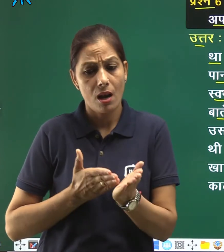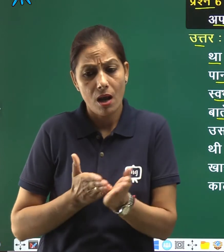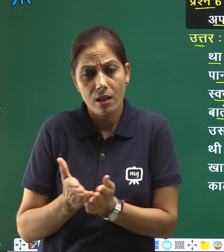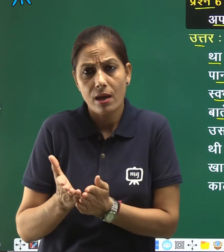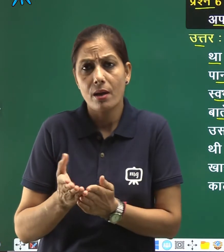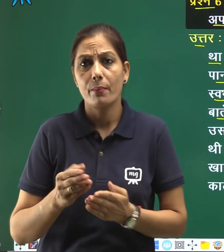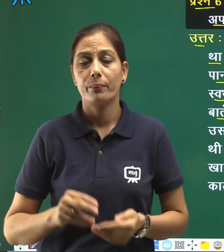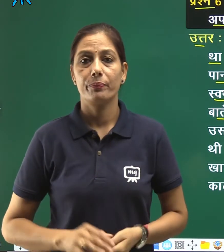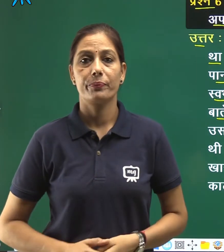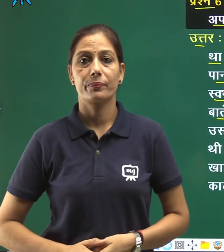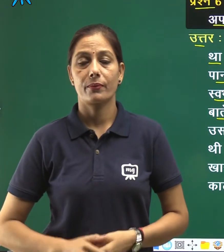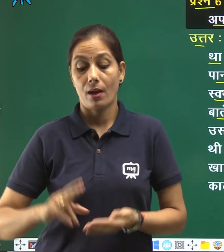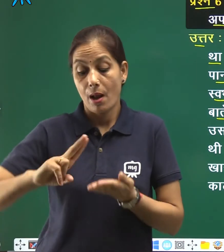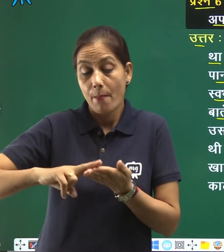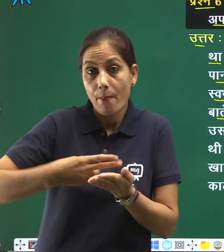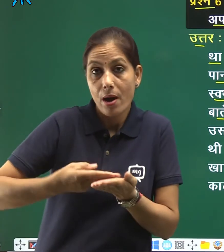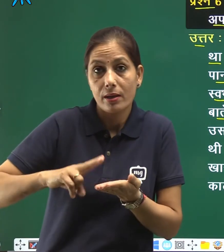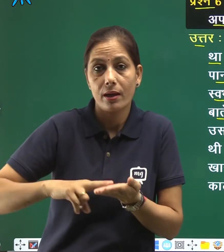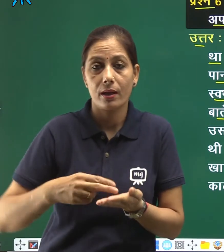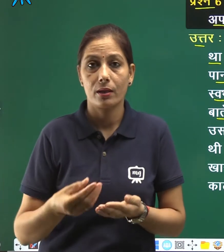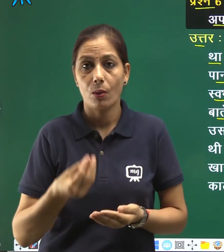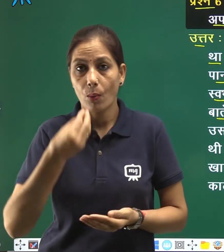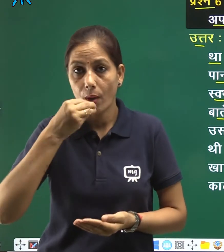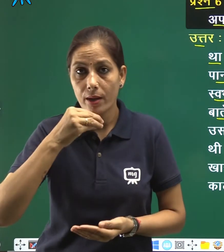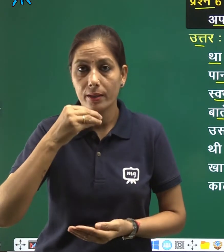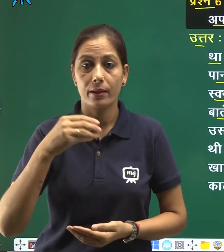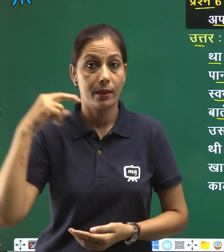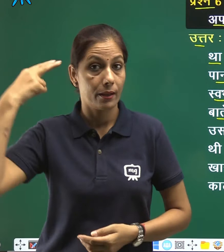लगातार पान खाने के कारण